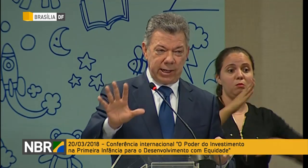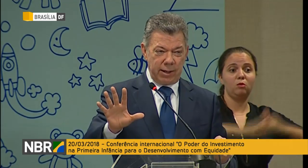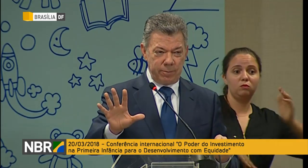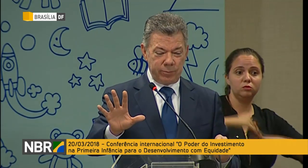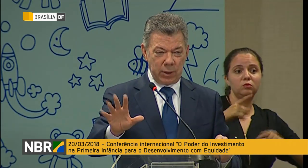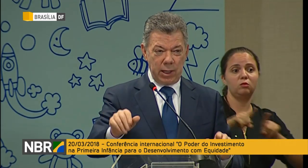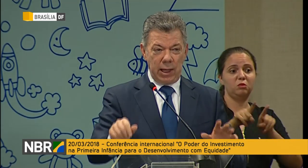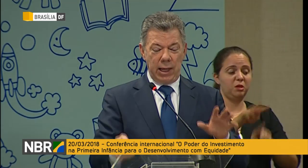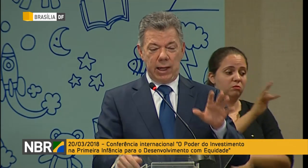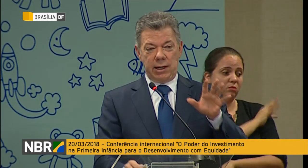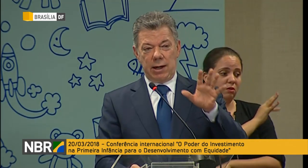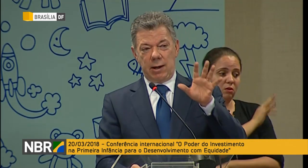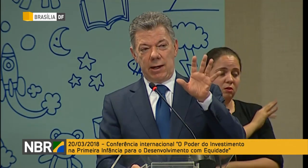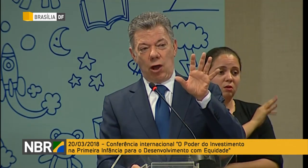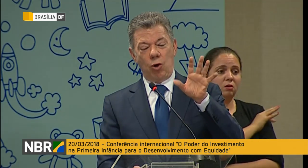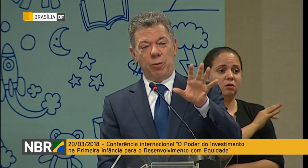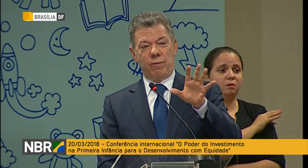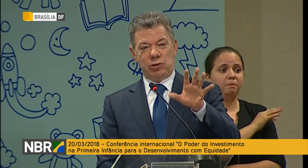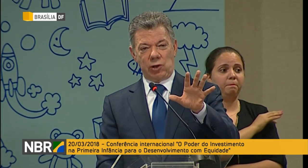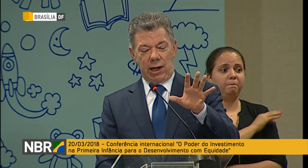tanto profissional como técnica.